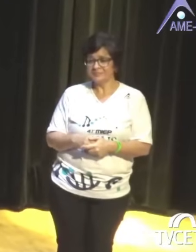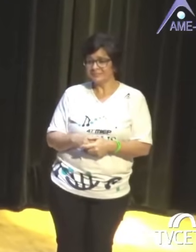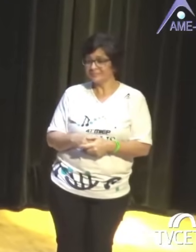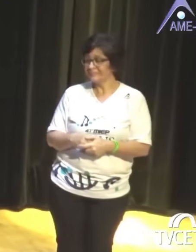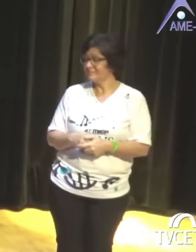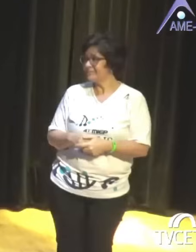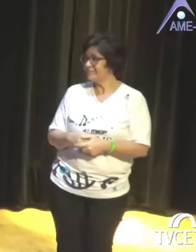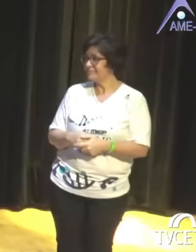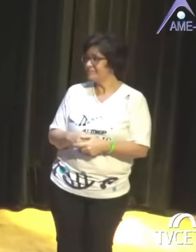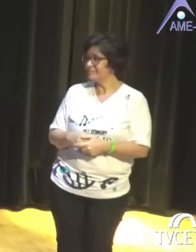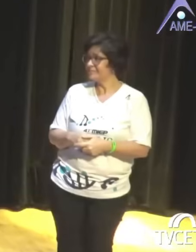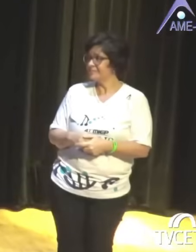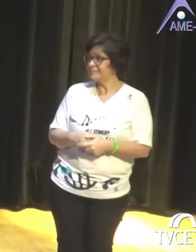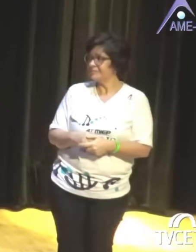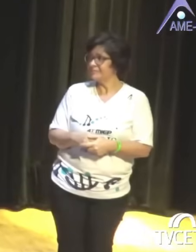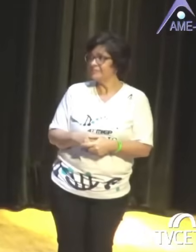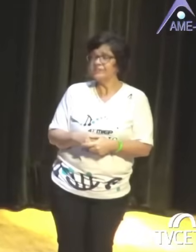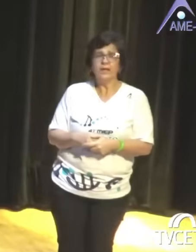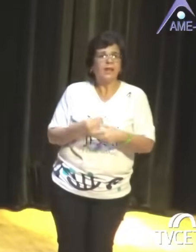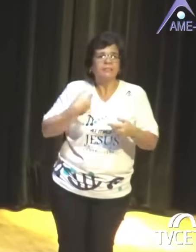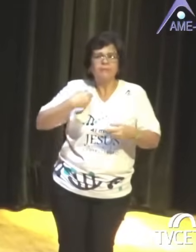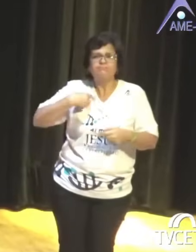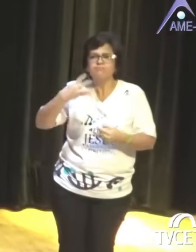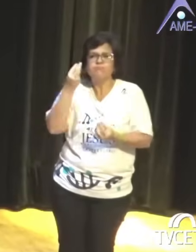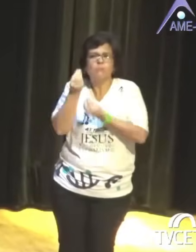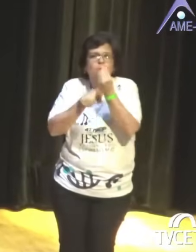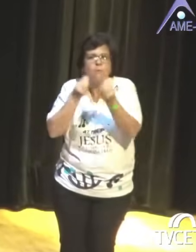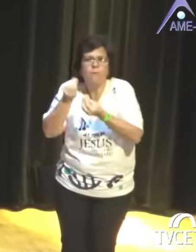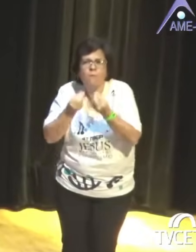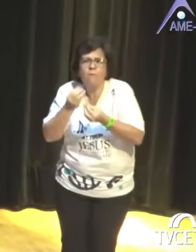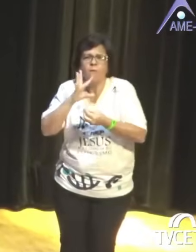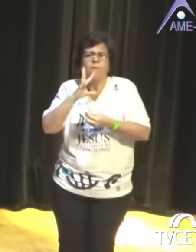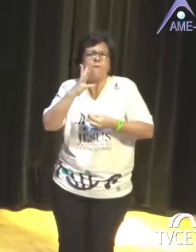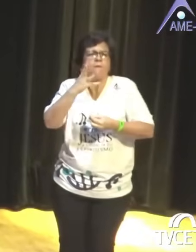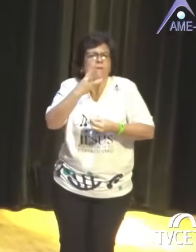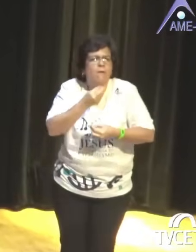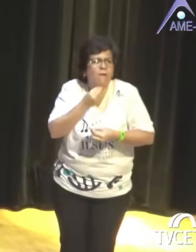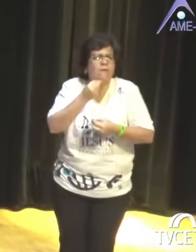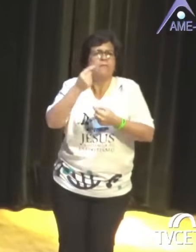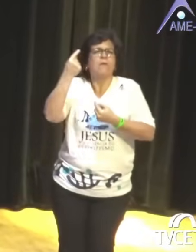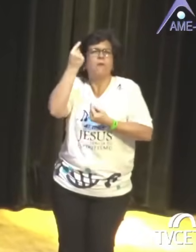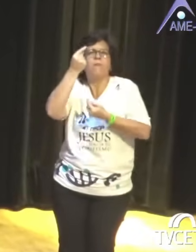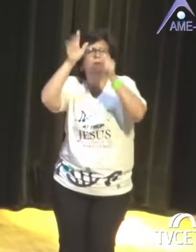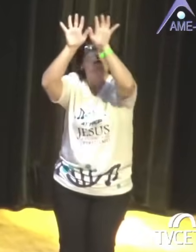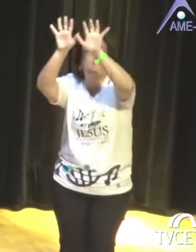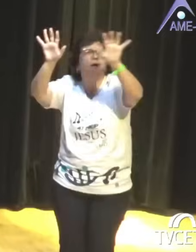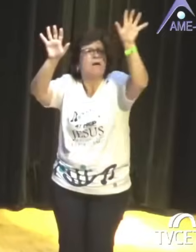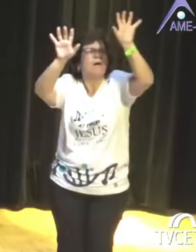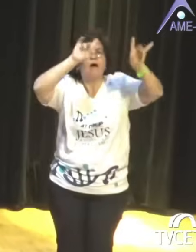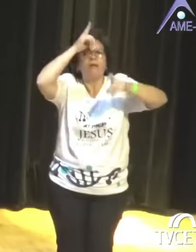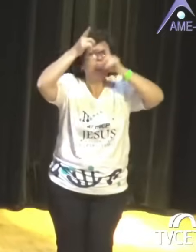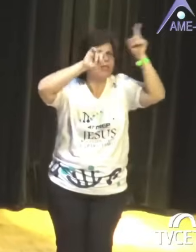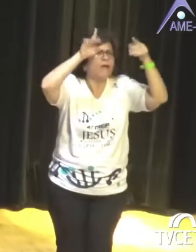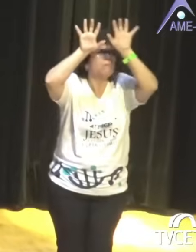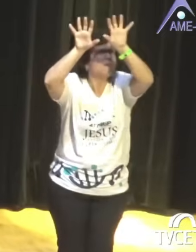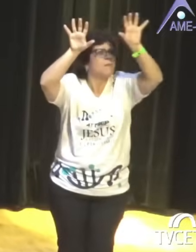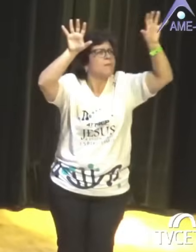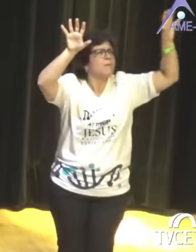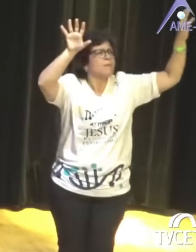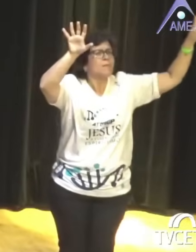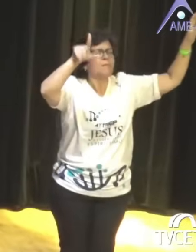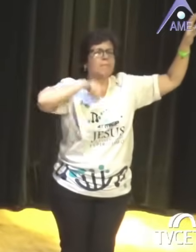inferno então concepções de um espaço Divino mas há uma coisa